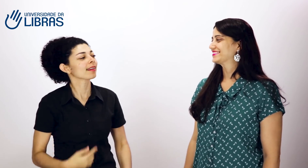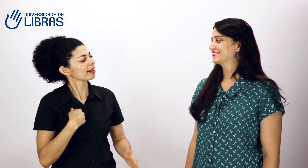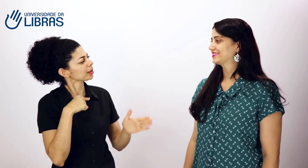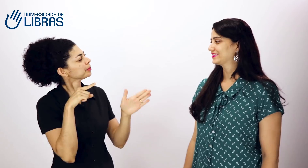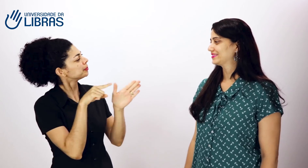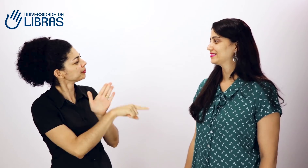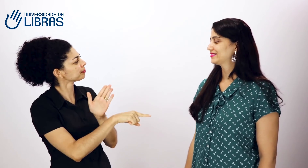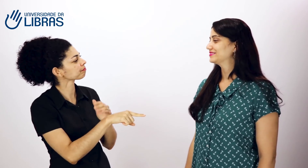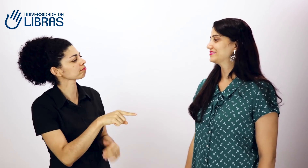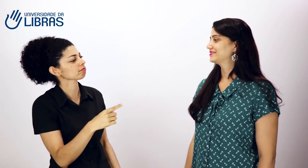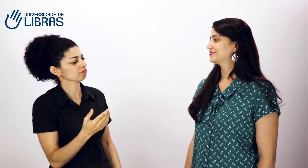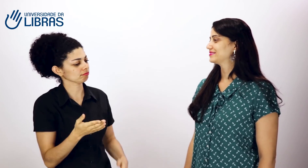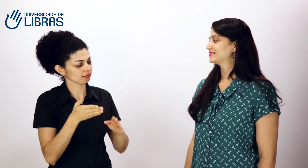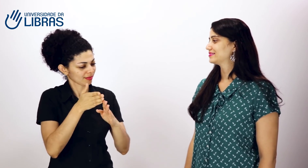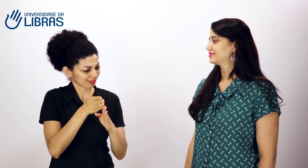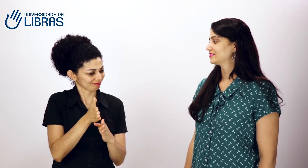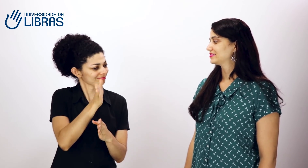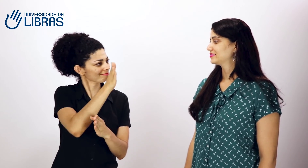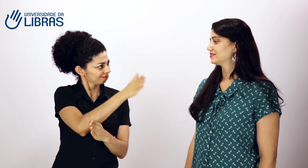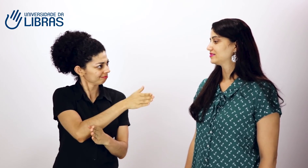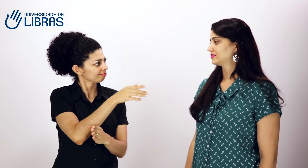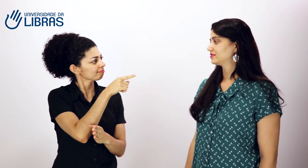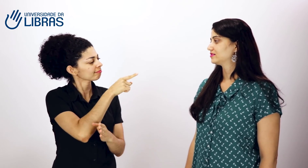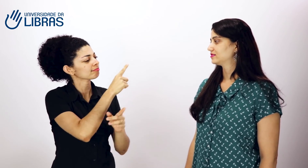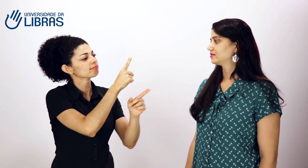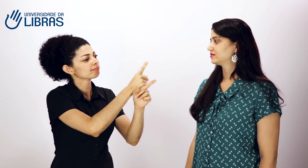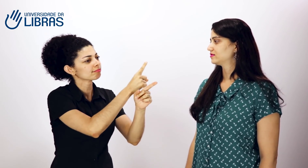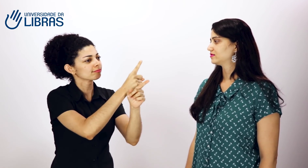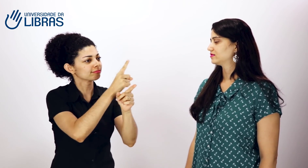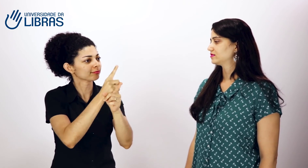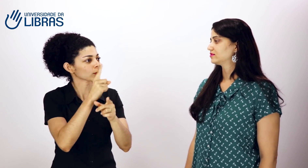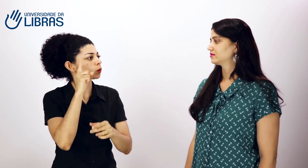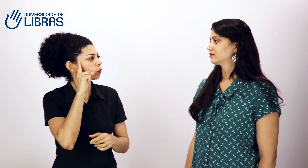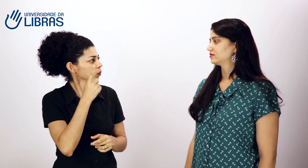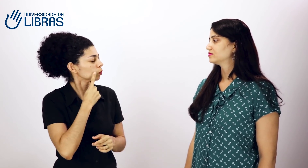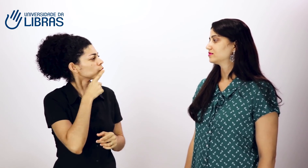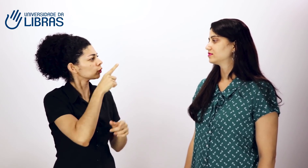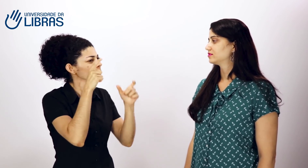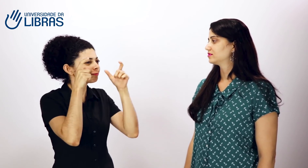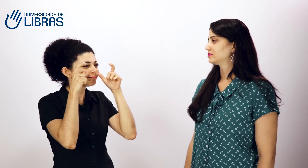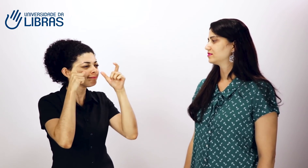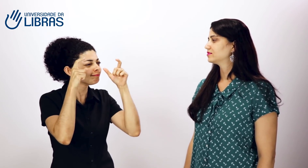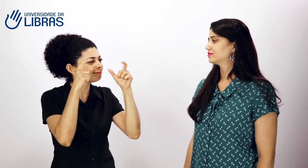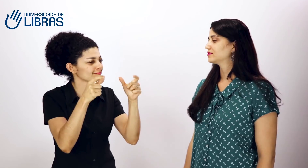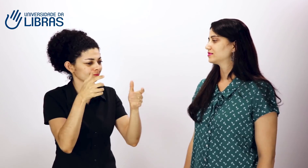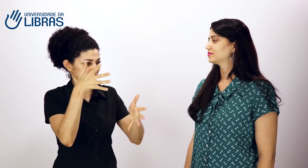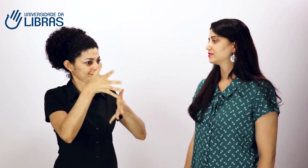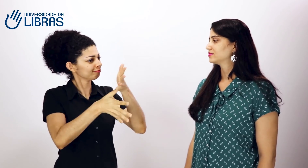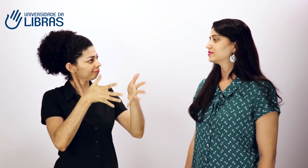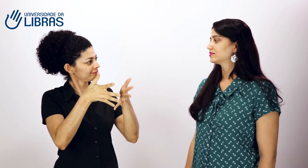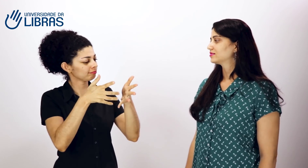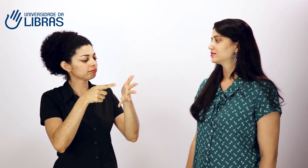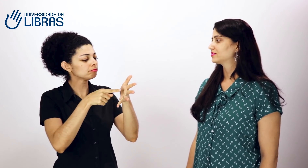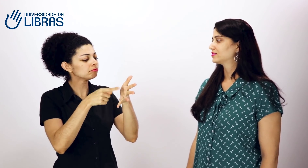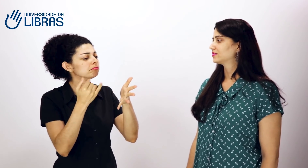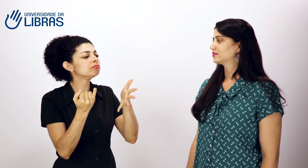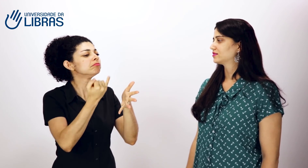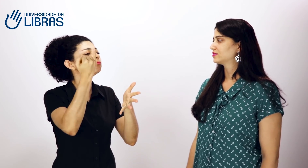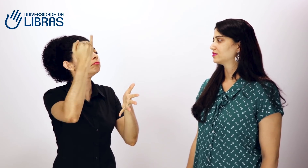bem. Bom, eu quero te fazer uma pergunta, Luana. Antes de você começar o desafio fluente em Libras, por que você começou